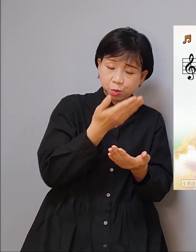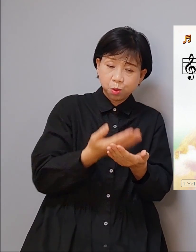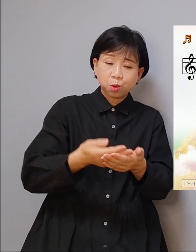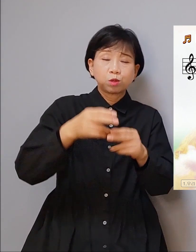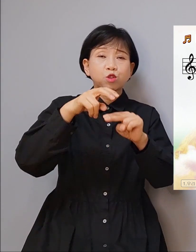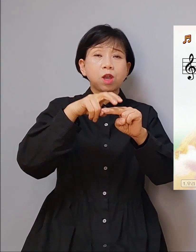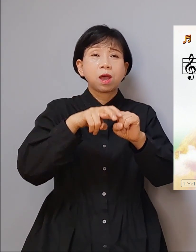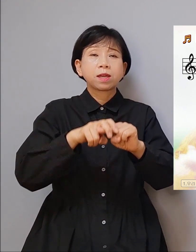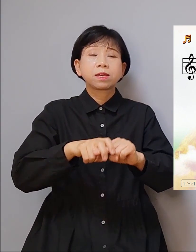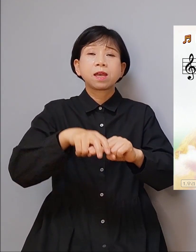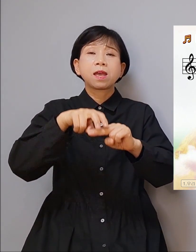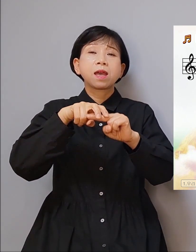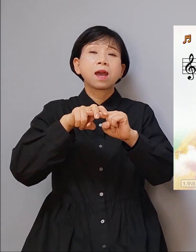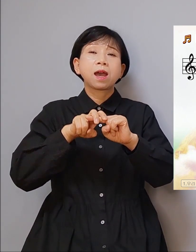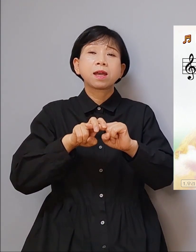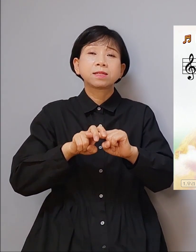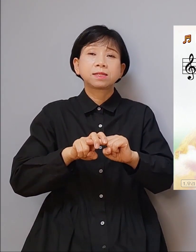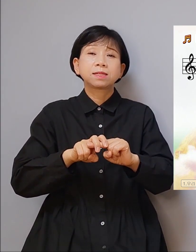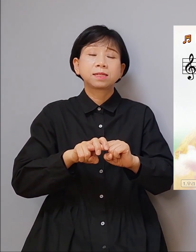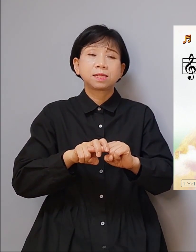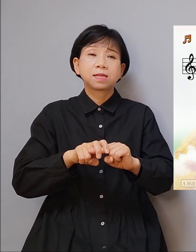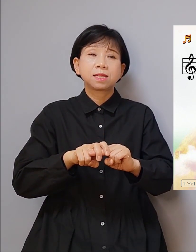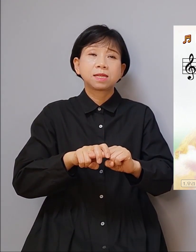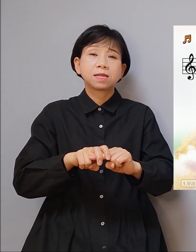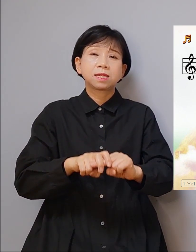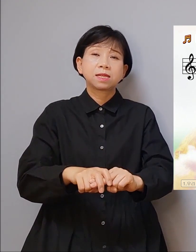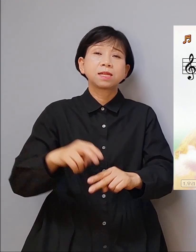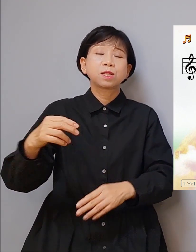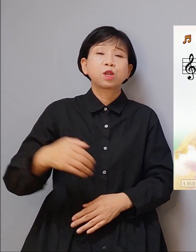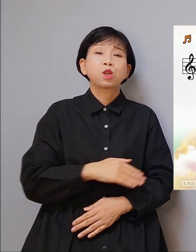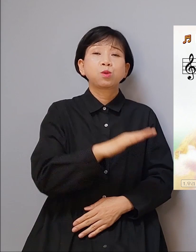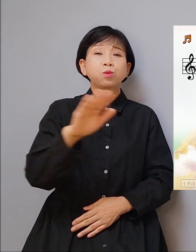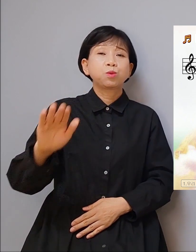구원하심이 보좌에 앉으신